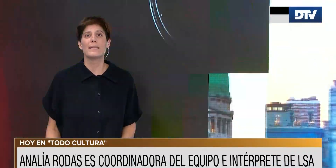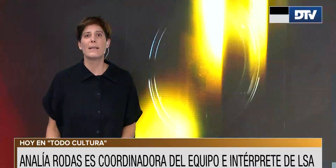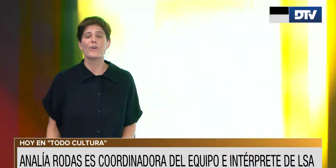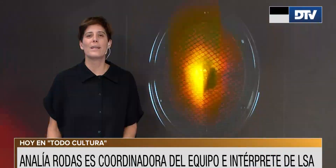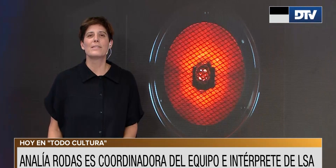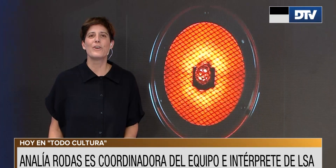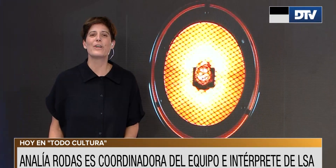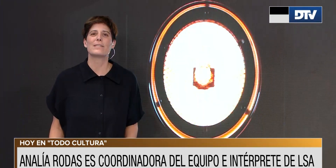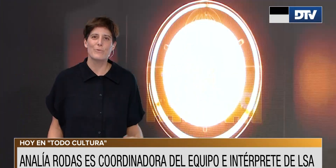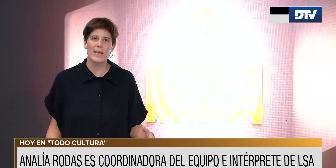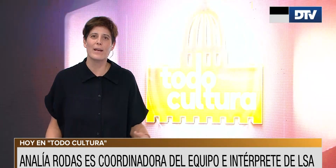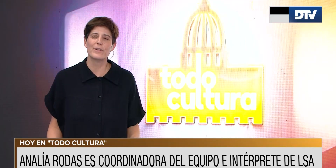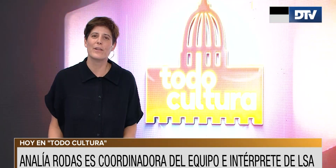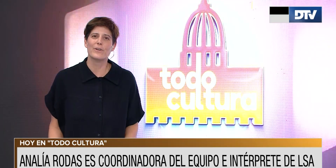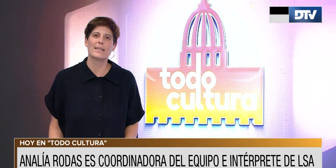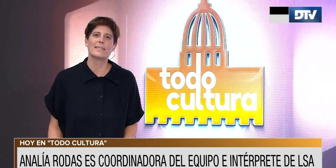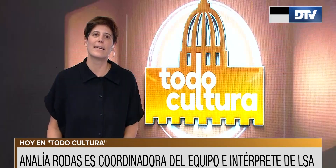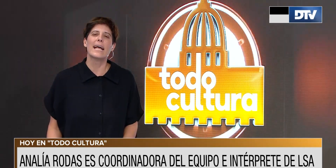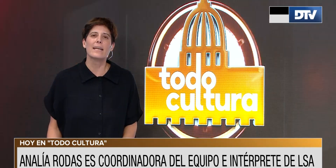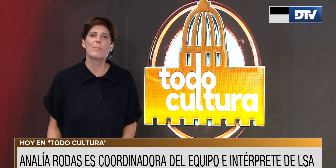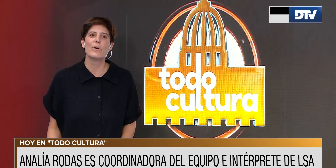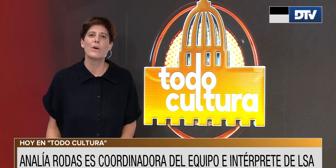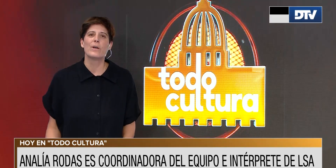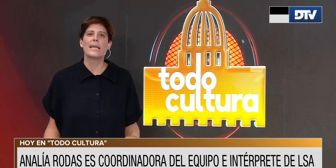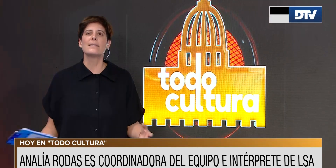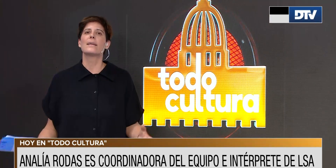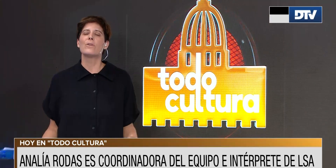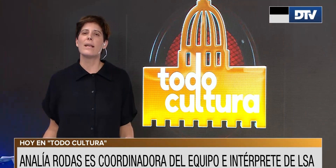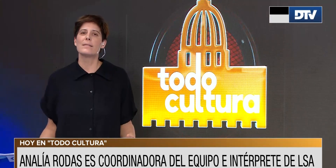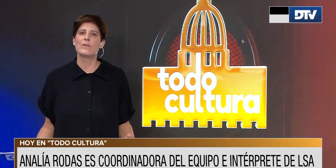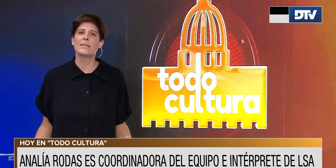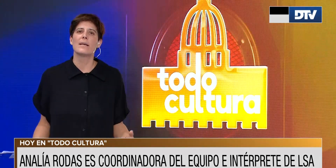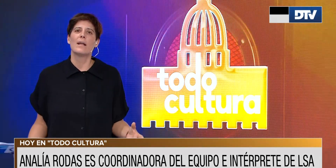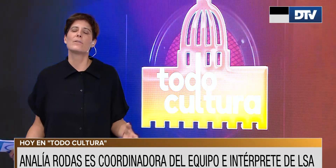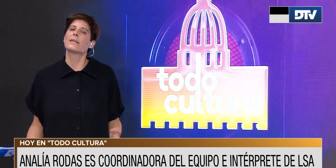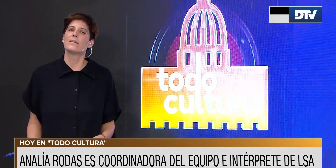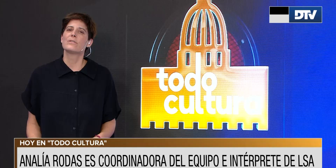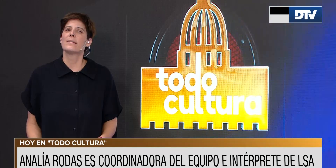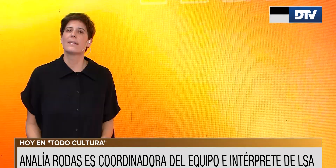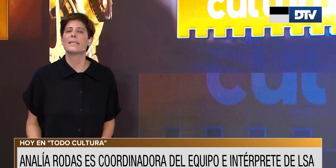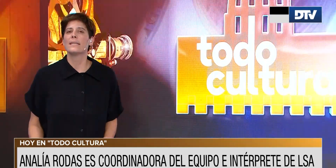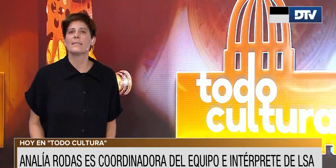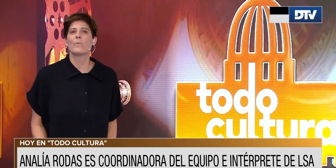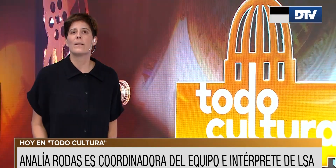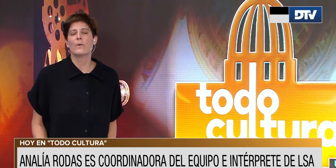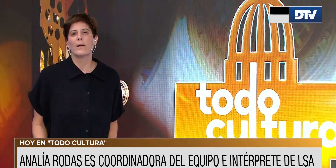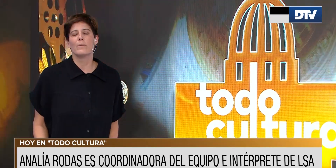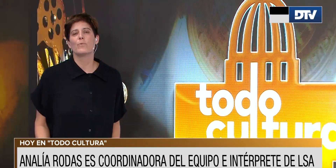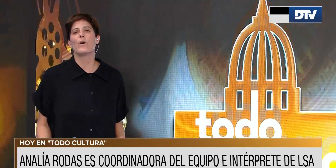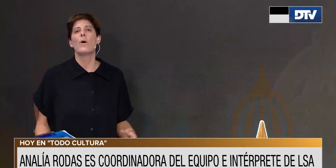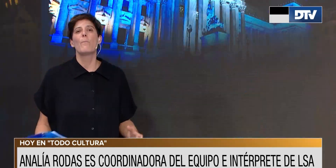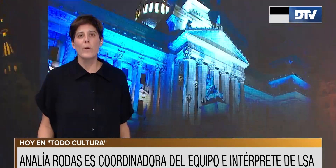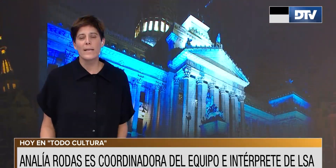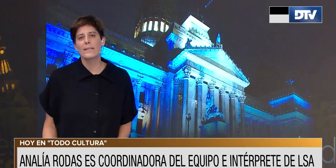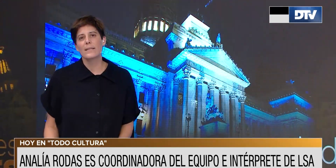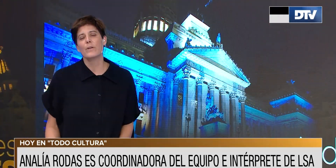que es parte de esta coordinación, que es una de las coordinadoras de este gran equipo, que hacen que todas las sesiones, los argentinos y las argentinas en cualquier lugar del